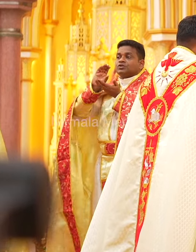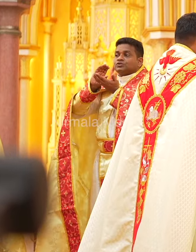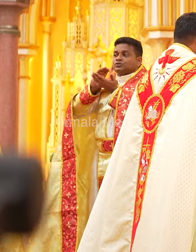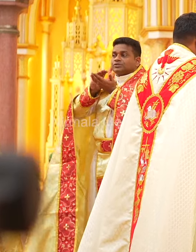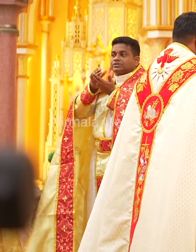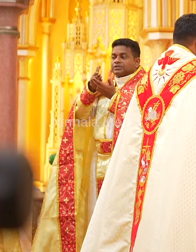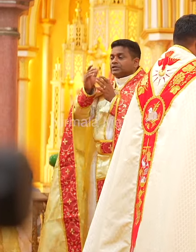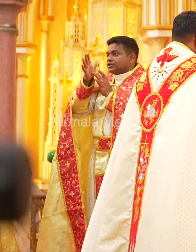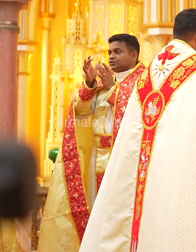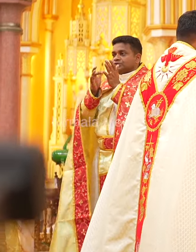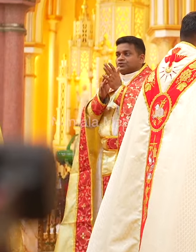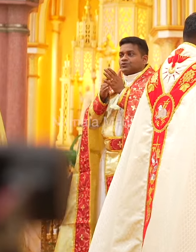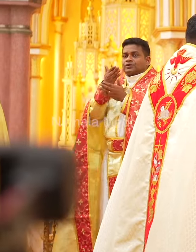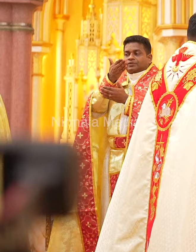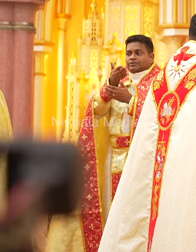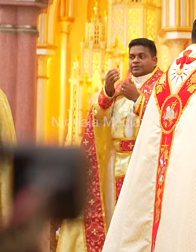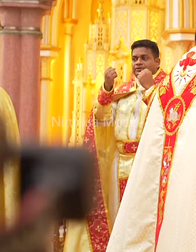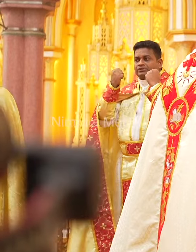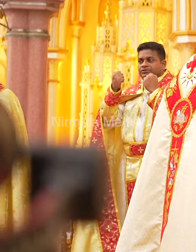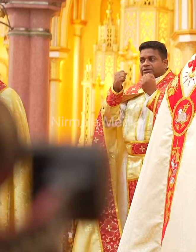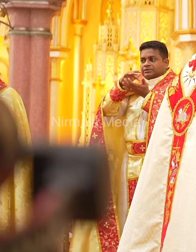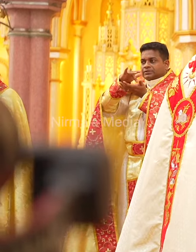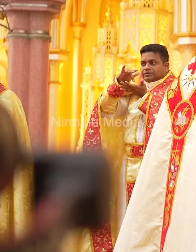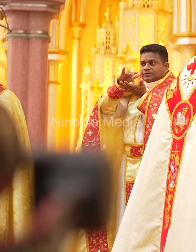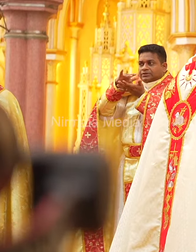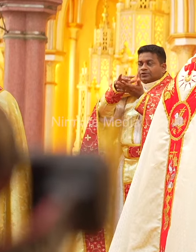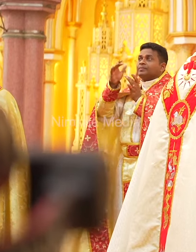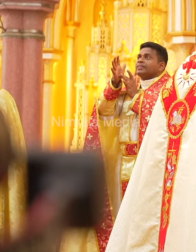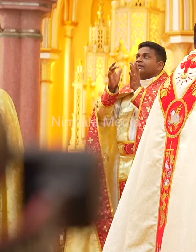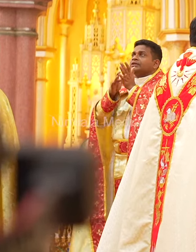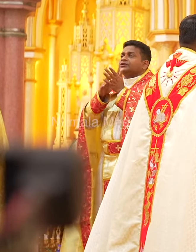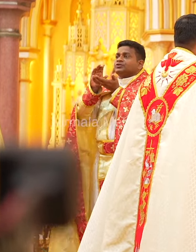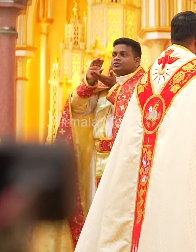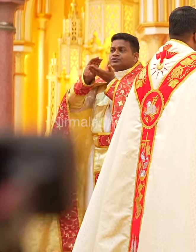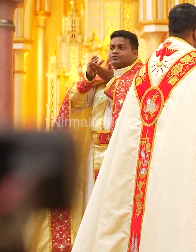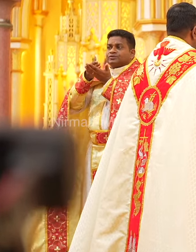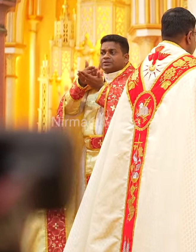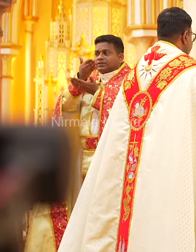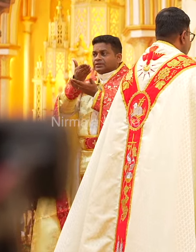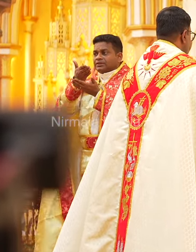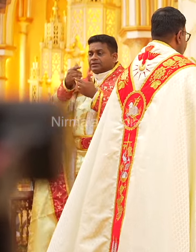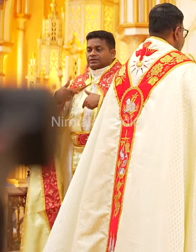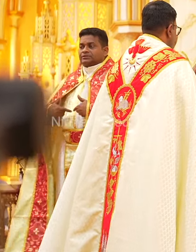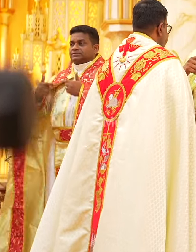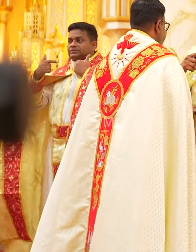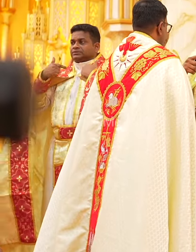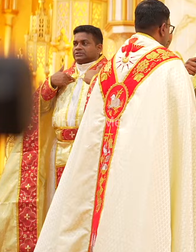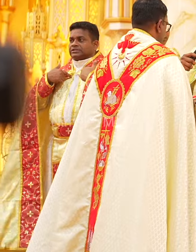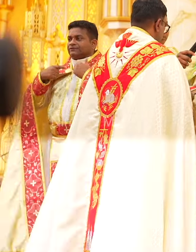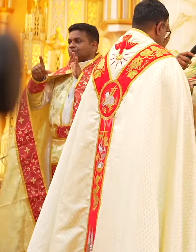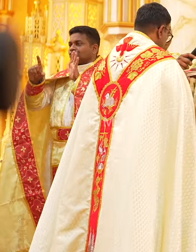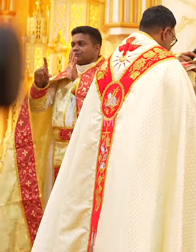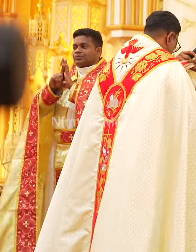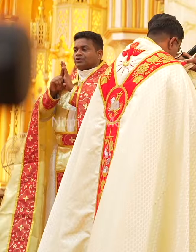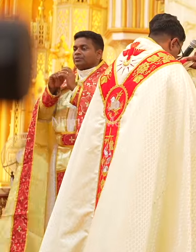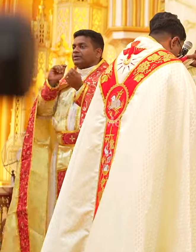സുവിശേഷത്തിലെ ഈശോ നിന്റെ ശക്തി കേന്ദ്രവും ഈശോയുടെ സുവിശേഷം നിന്റെ ജീവിത